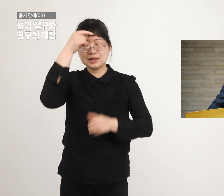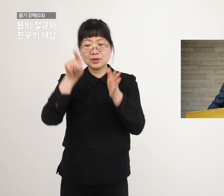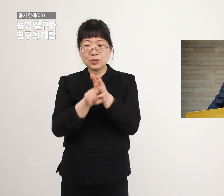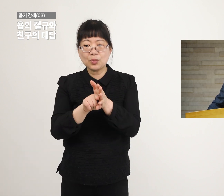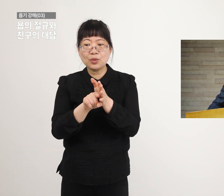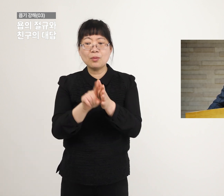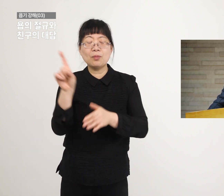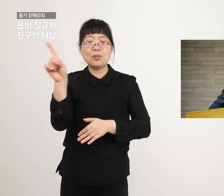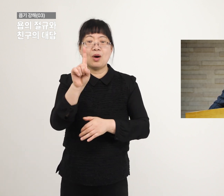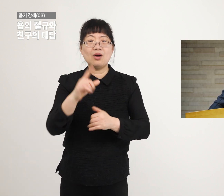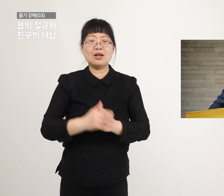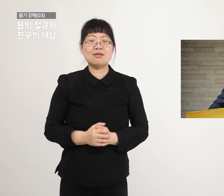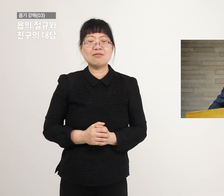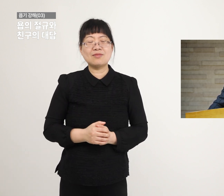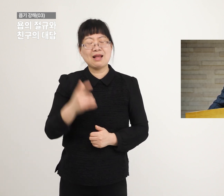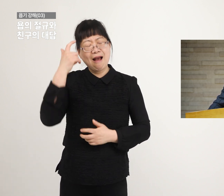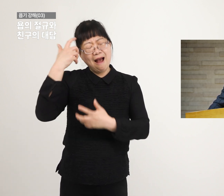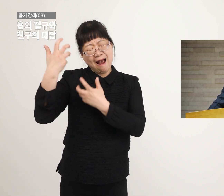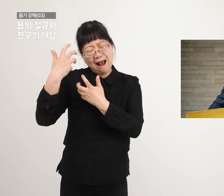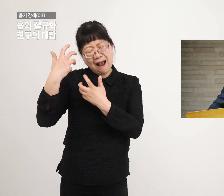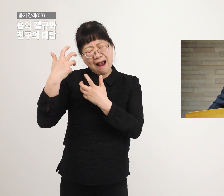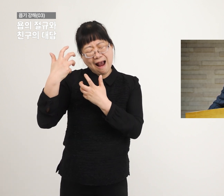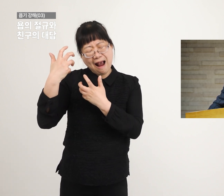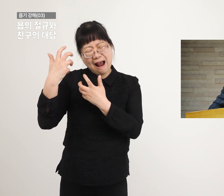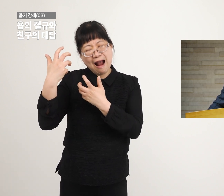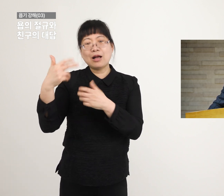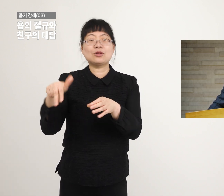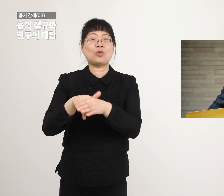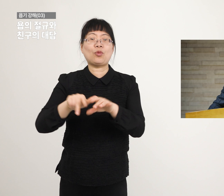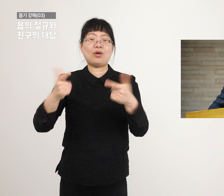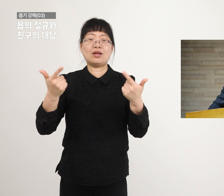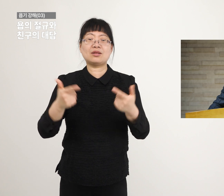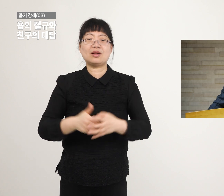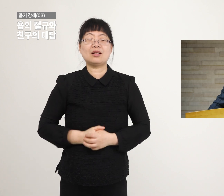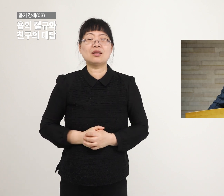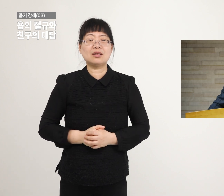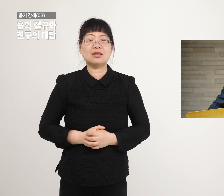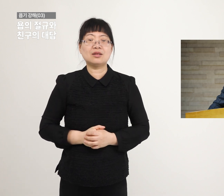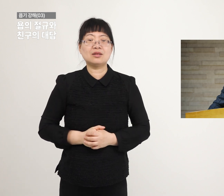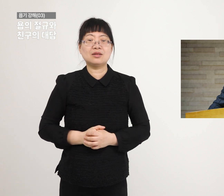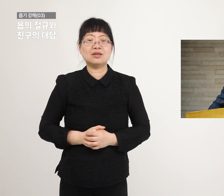기독교는 광기가 서린 맹신적 종교가 아니에요.